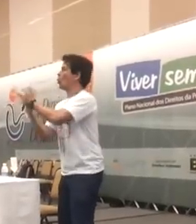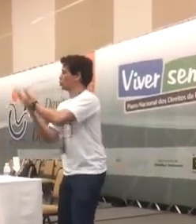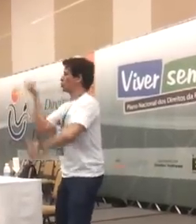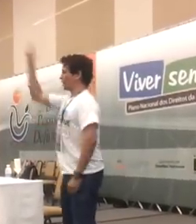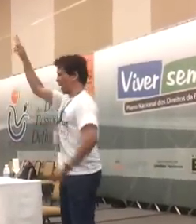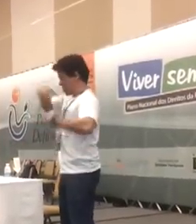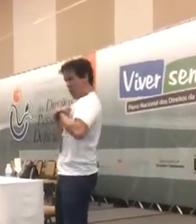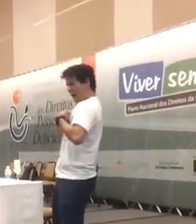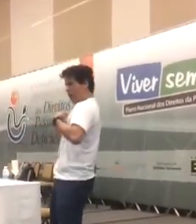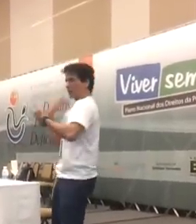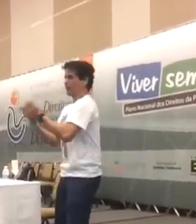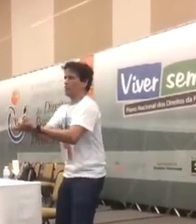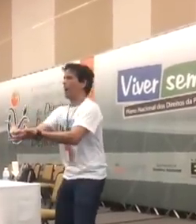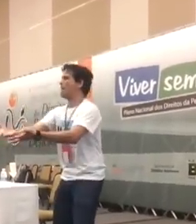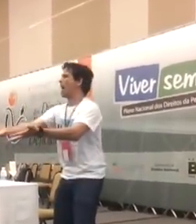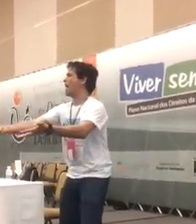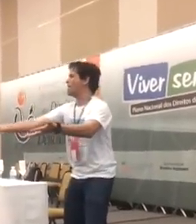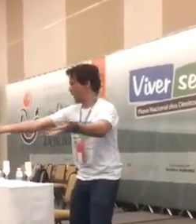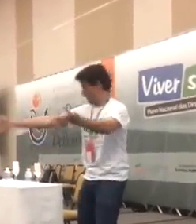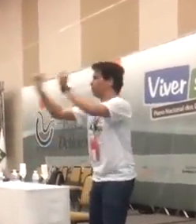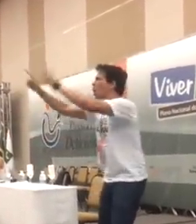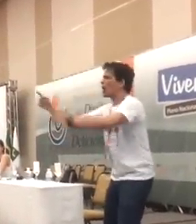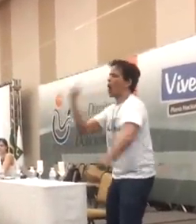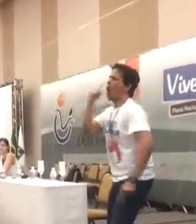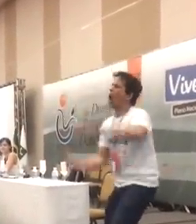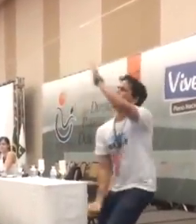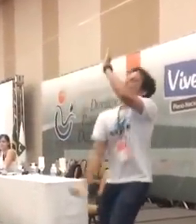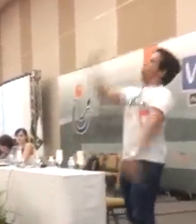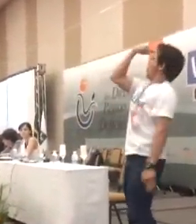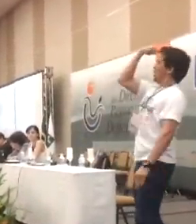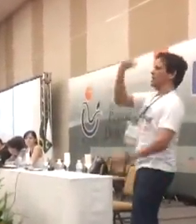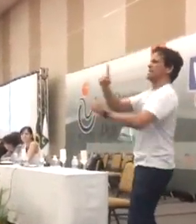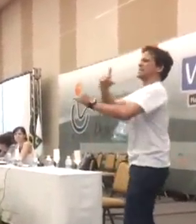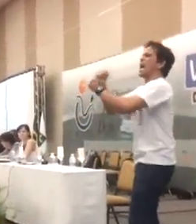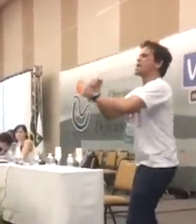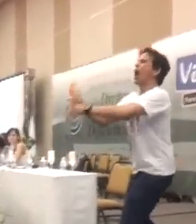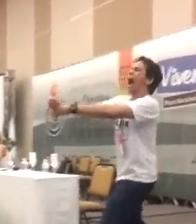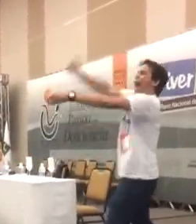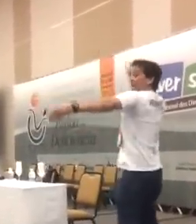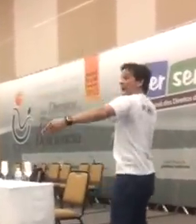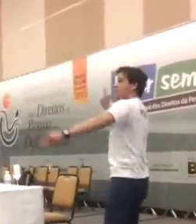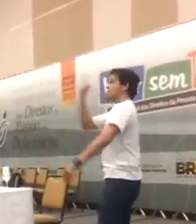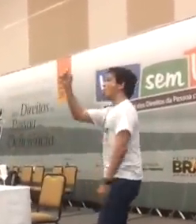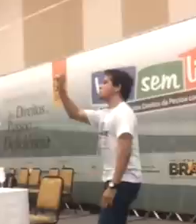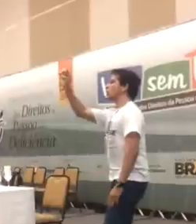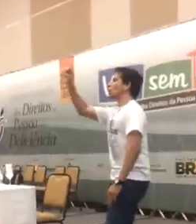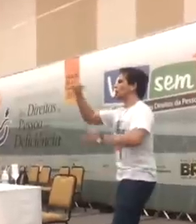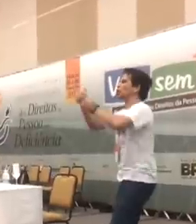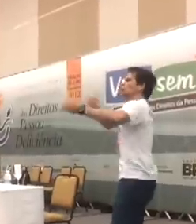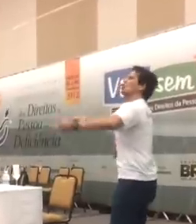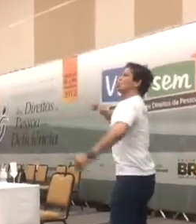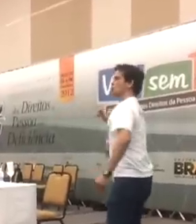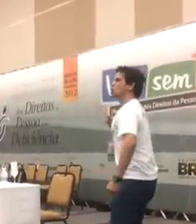pesquisado intensivamente a questão da educação de surdos. Vivemos, vivenciamos uma exclusão profunda.